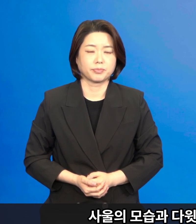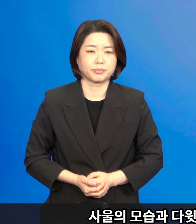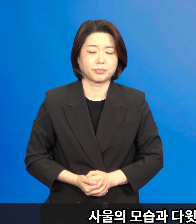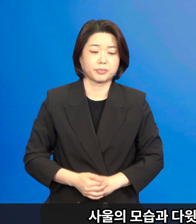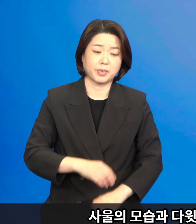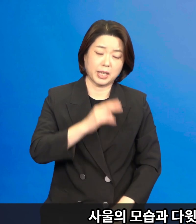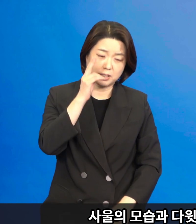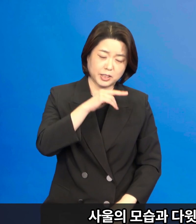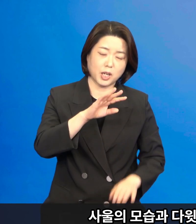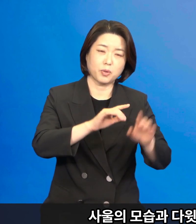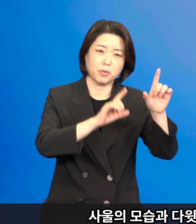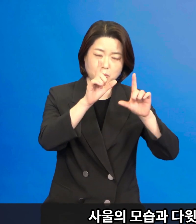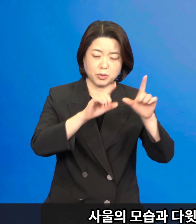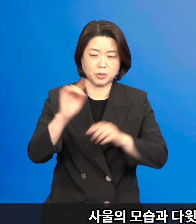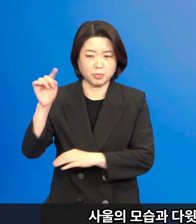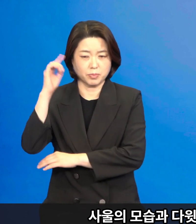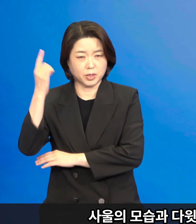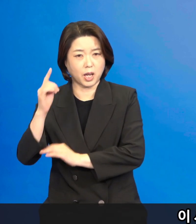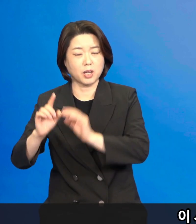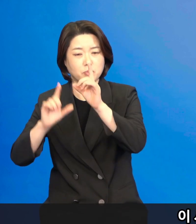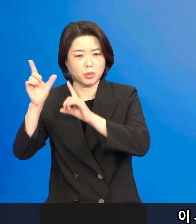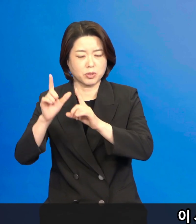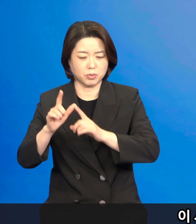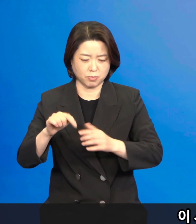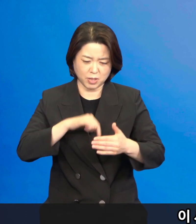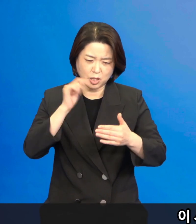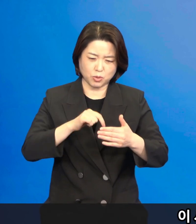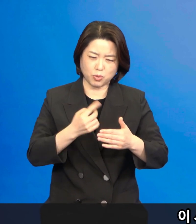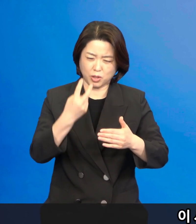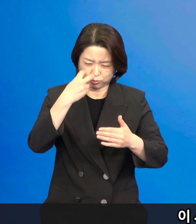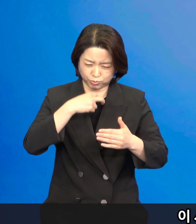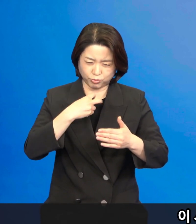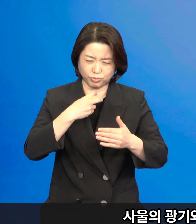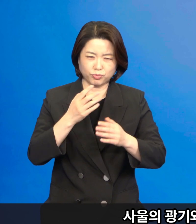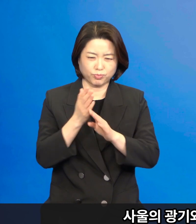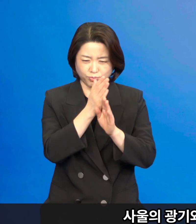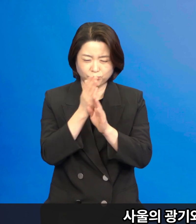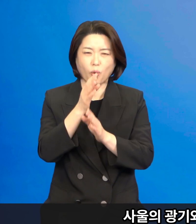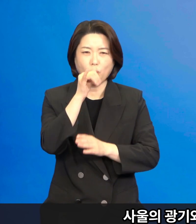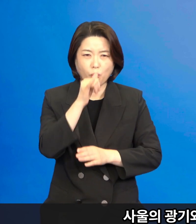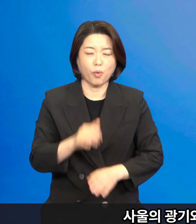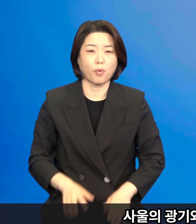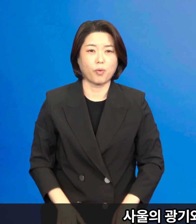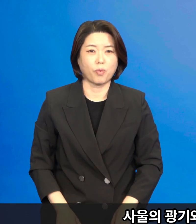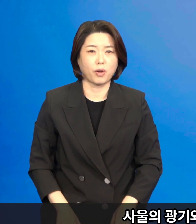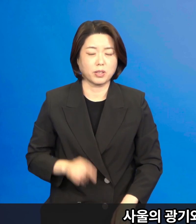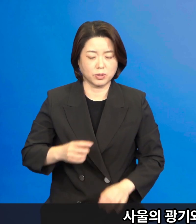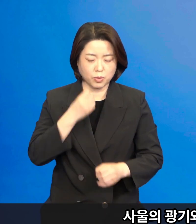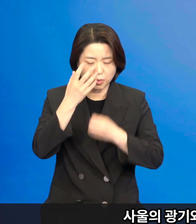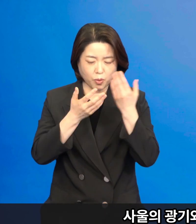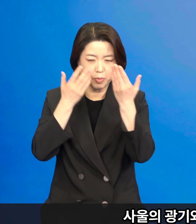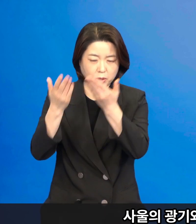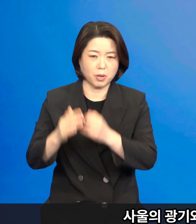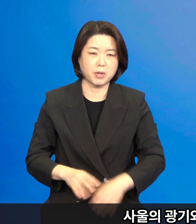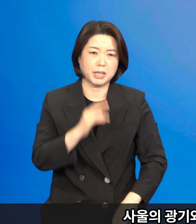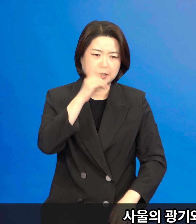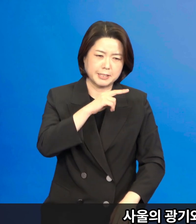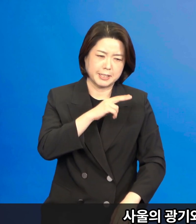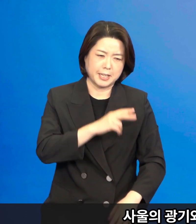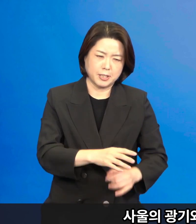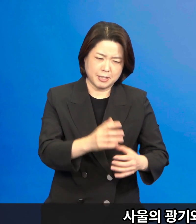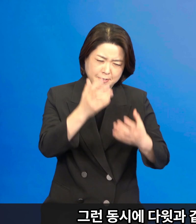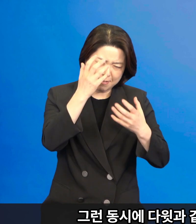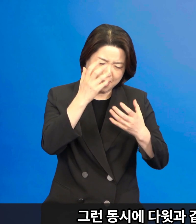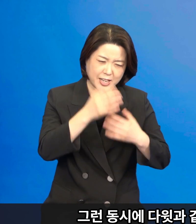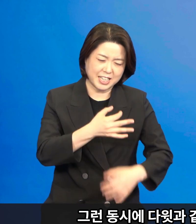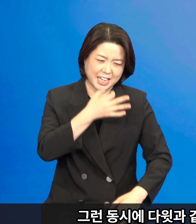사울의 모습과 다윗의 모습이 다 우리 안에 있음을 이 시간 고백하며 사울의 광기와 탐욕과 기만적인